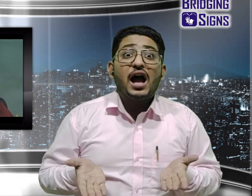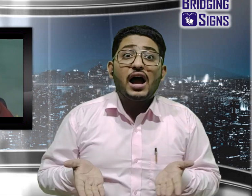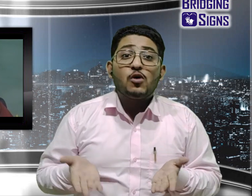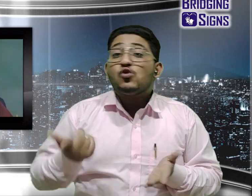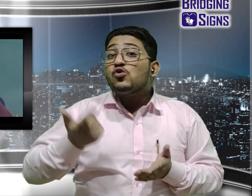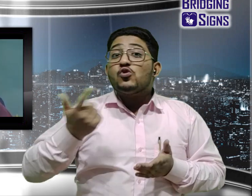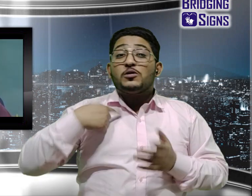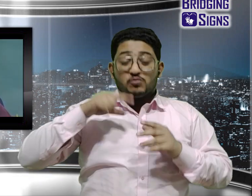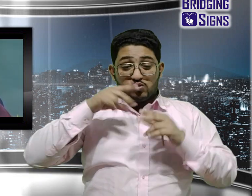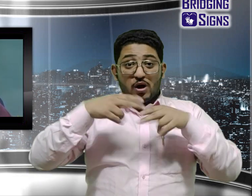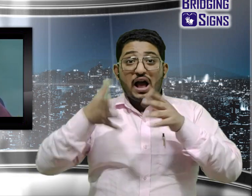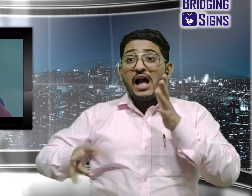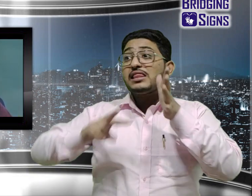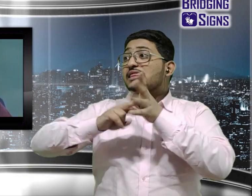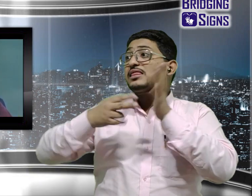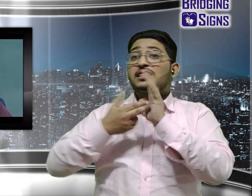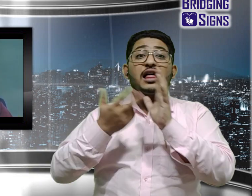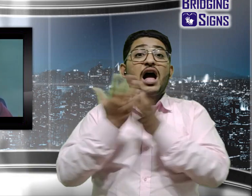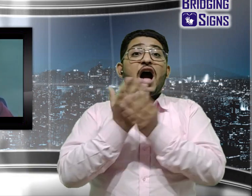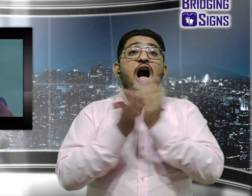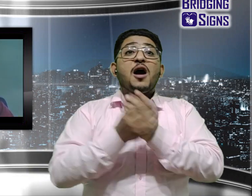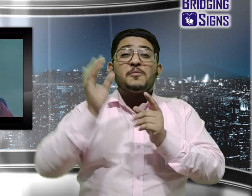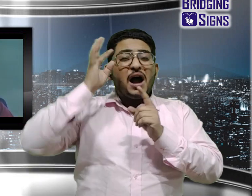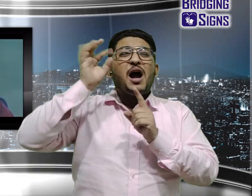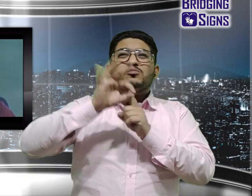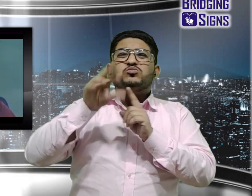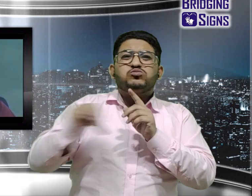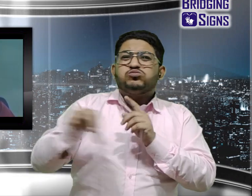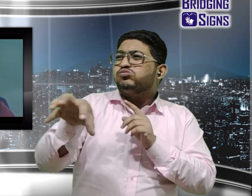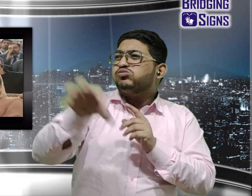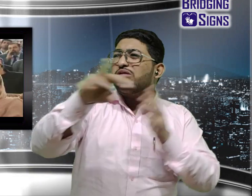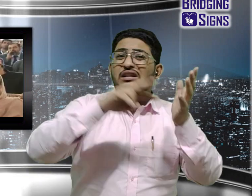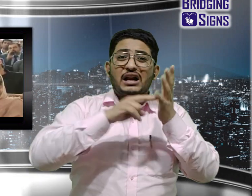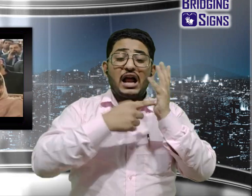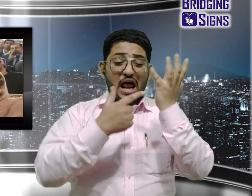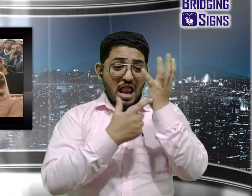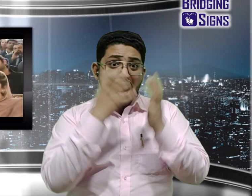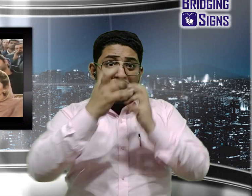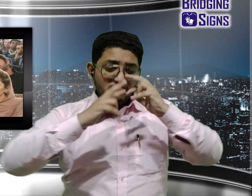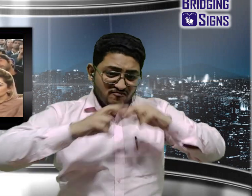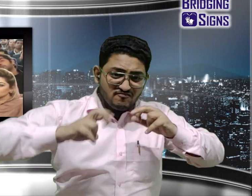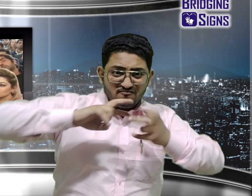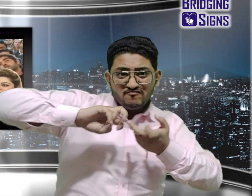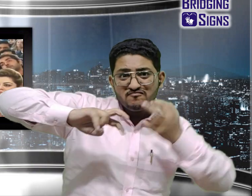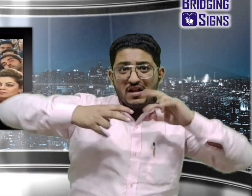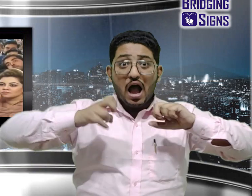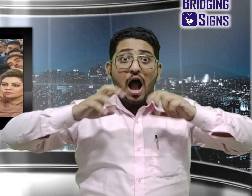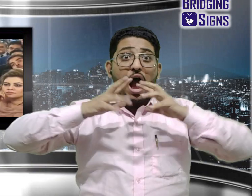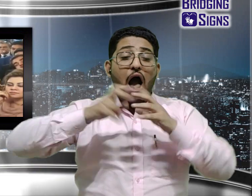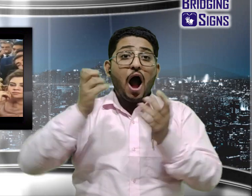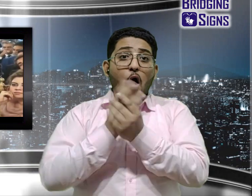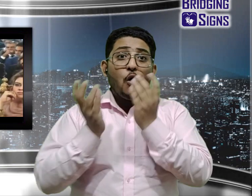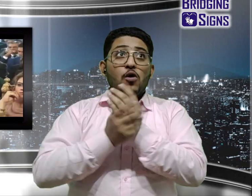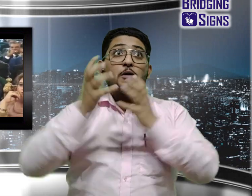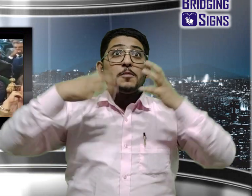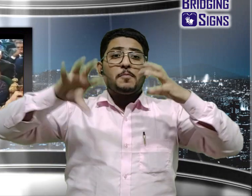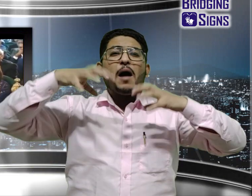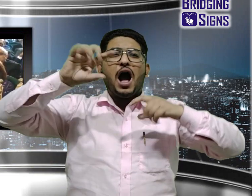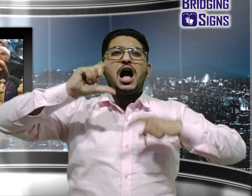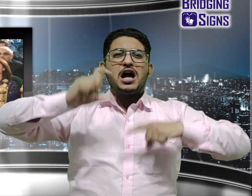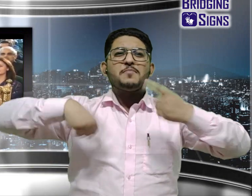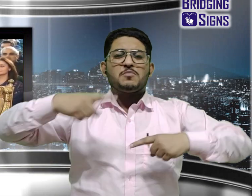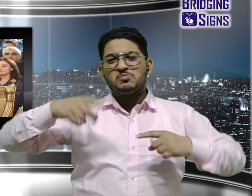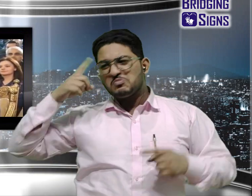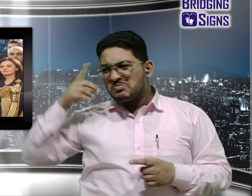इंपॉर्टेंट चीज़, हमारा टेक टैलेंट लोकली और हमारा जो टेक डायस्पोरा है जो पिछले डेकेड से बाहर कंपनियां शुरू कर